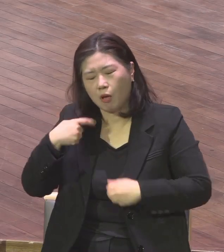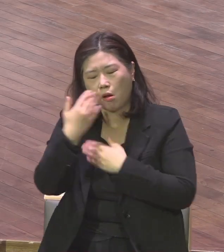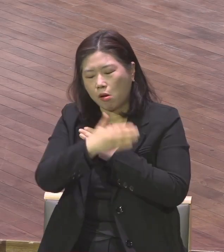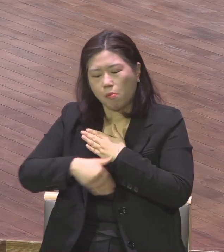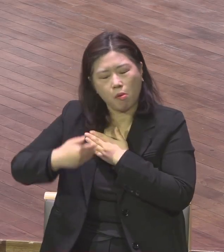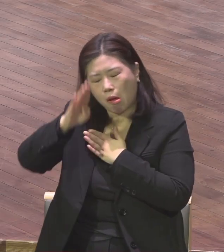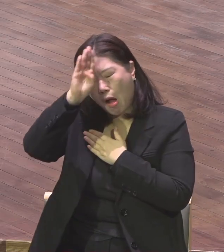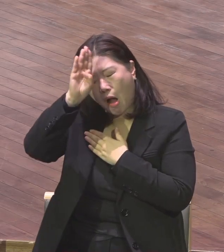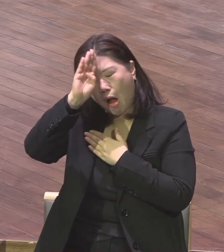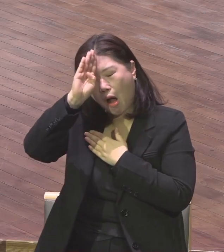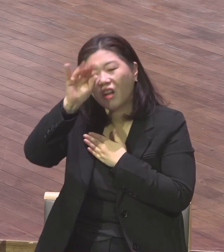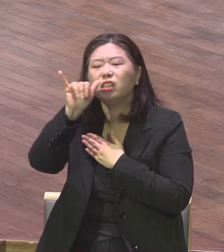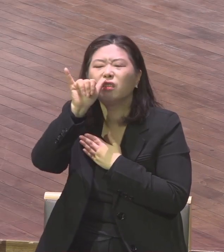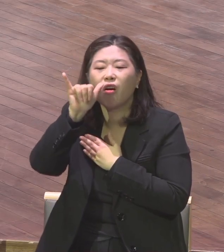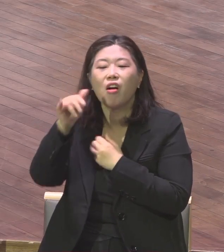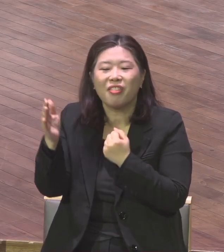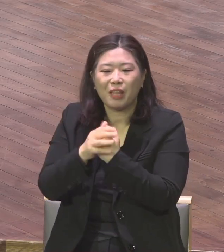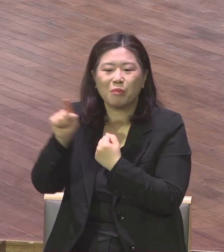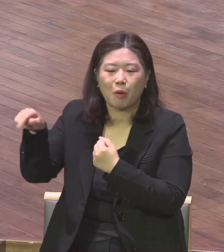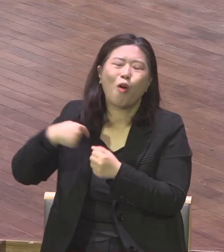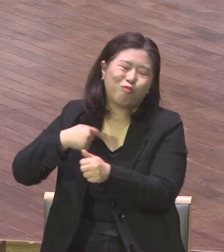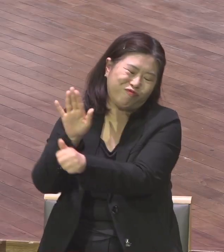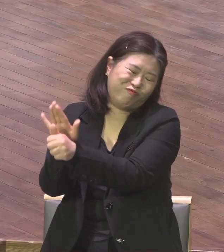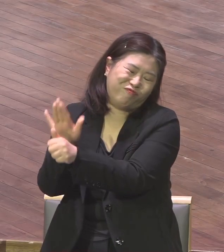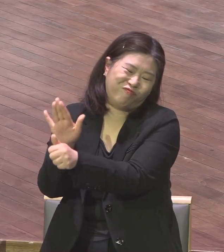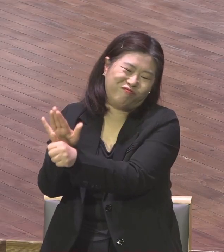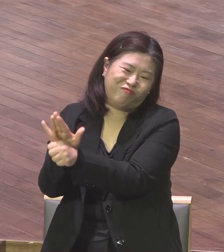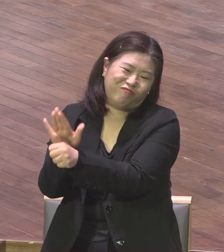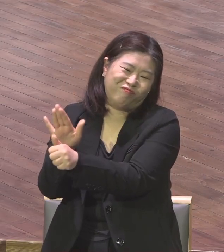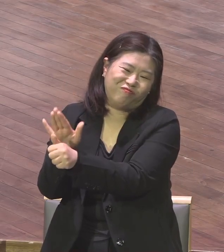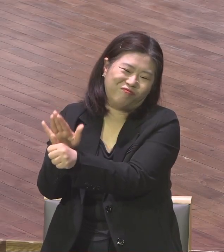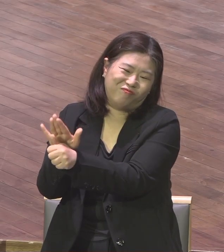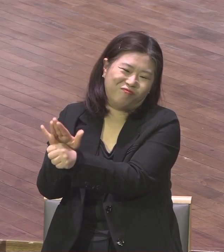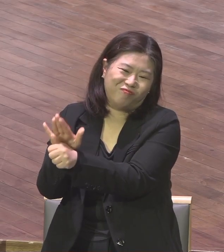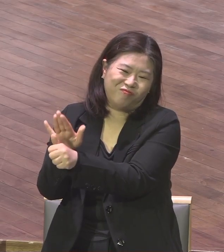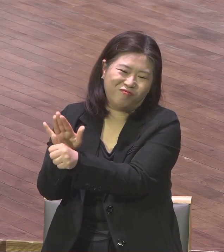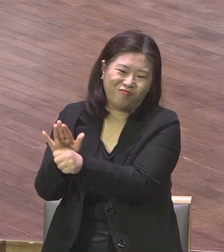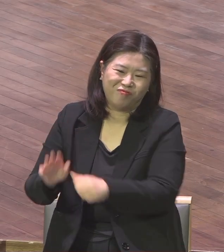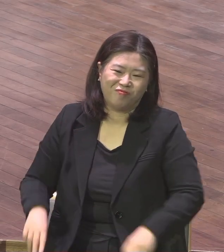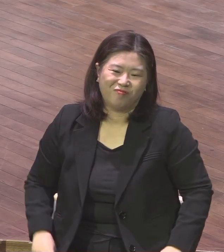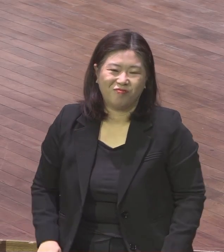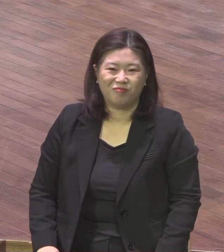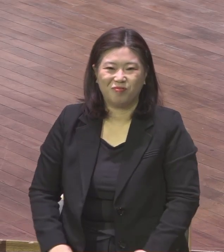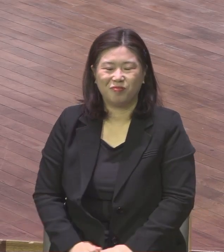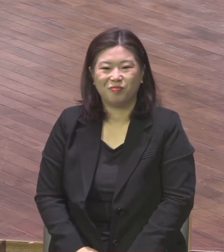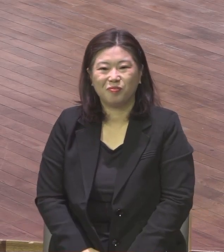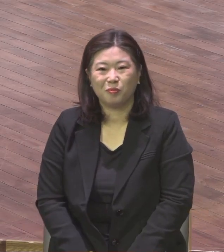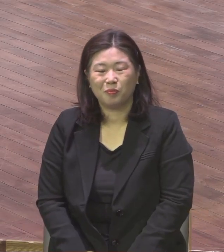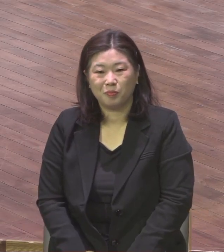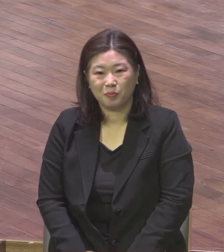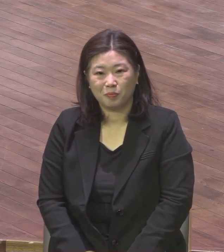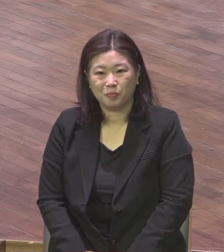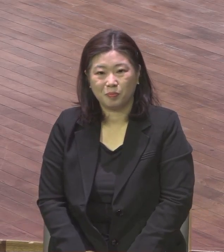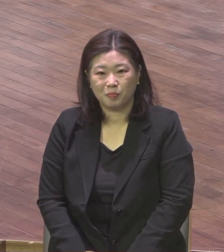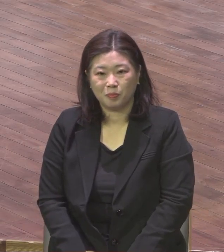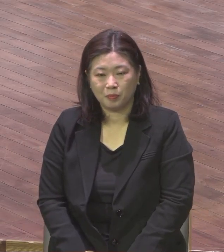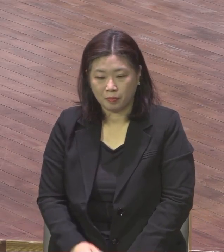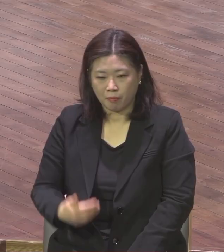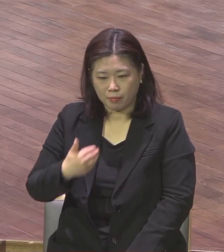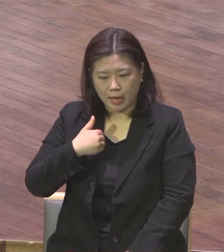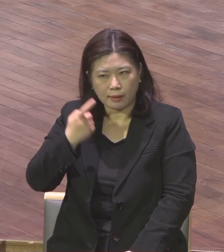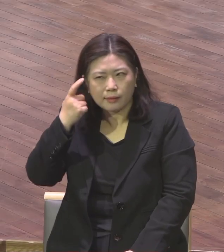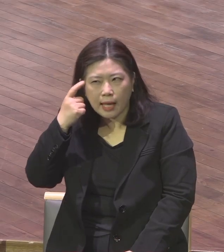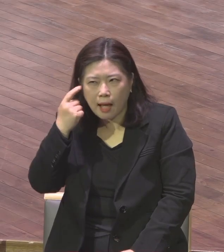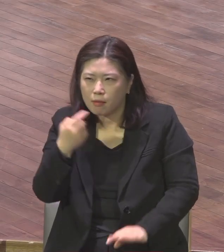많이 있어. 근데 그런 현장들 이 몸이 좀 안 좋단 말이에요. 그러니까 우리가 하나님 기도하면서 하나님 들으실 때 얼마나